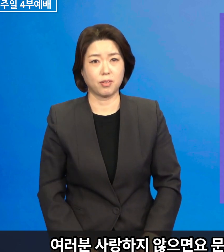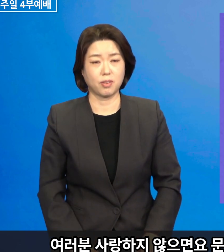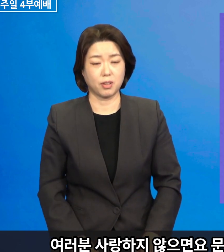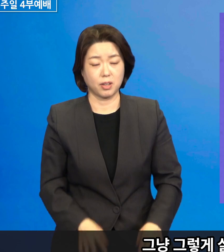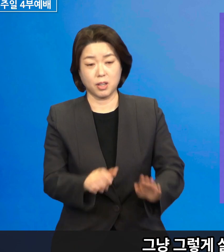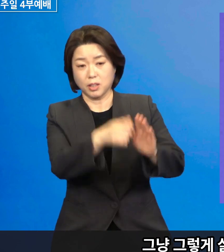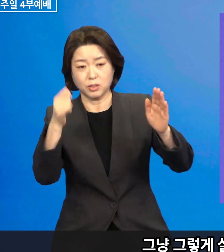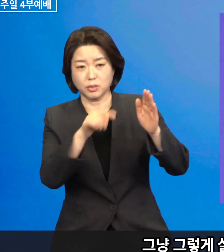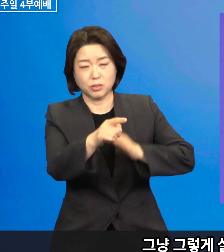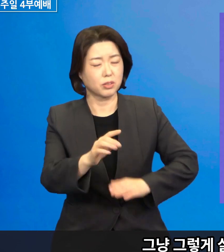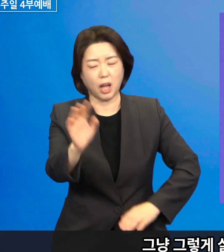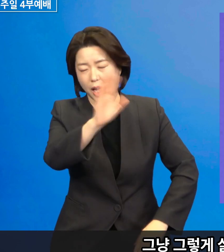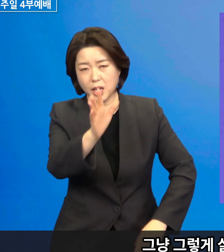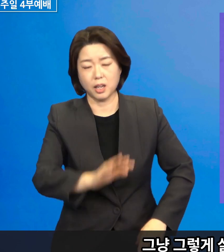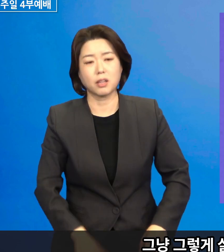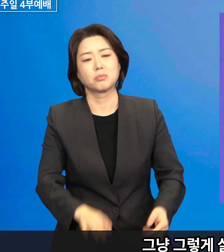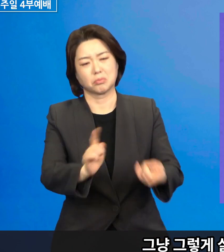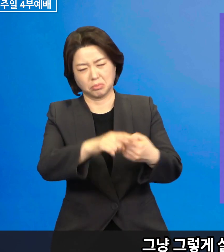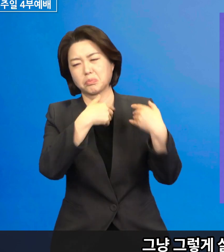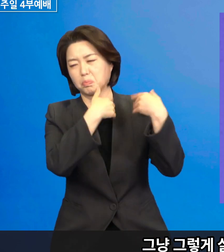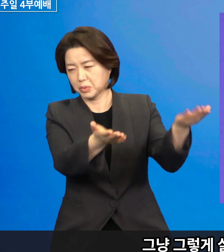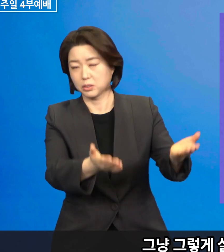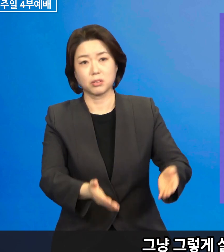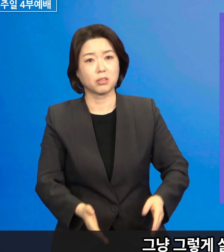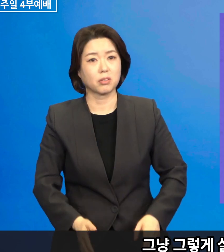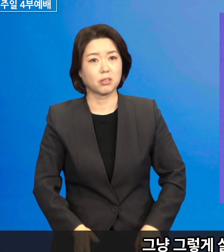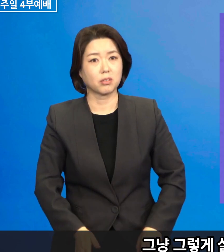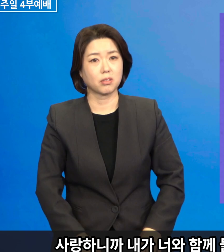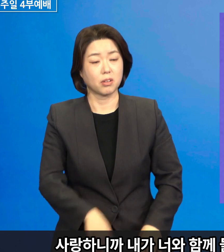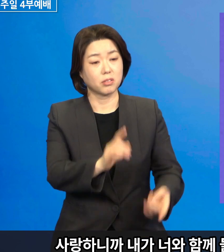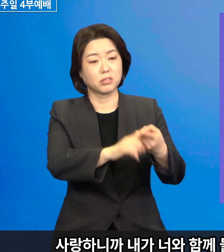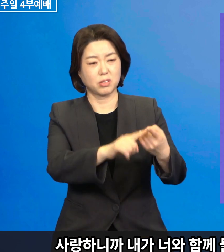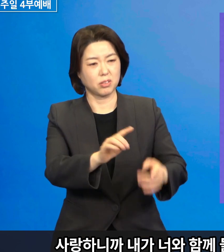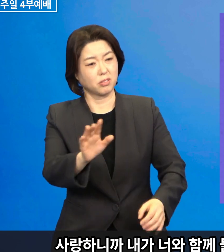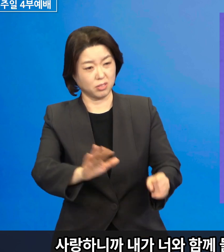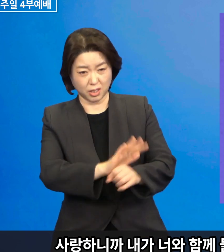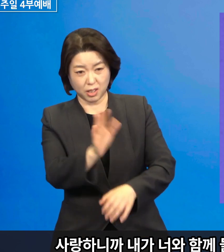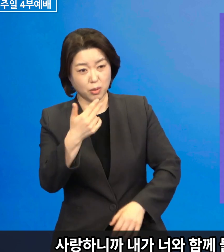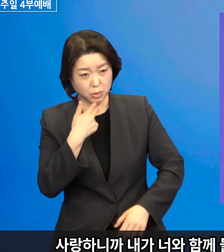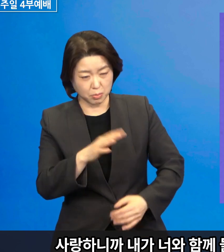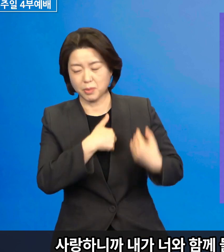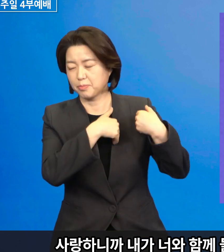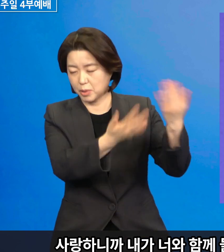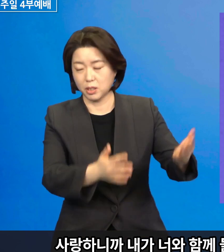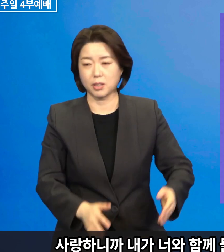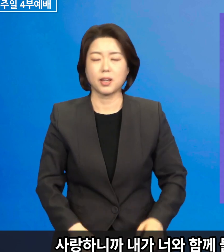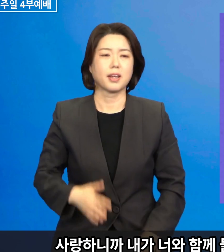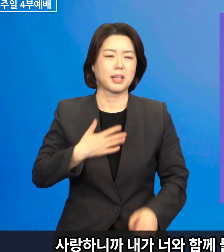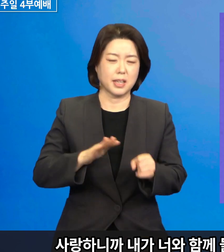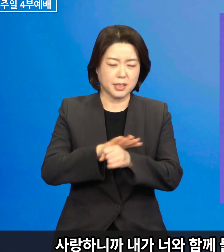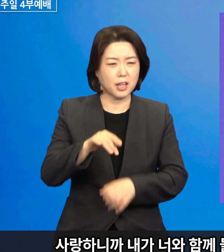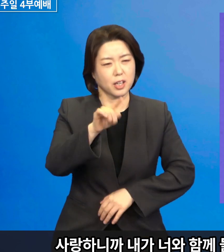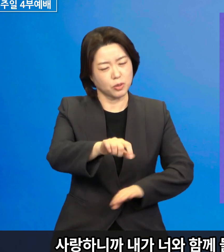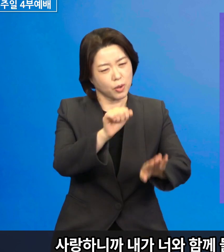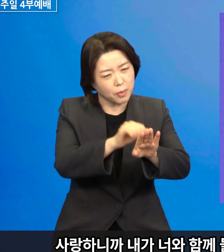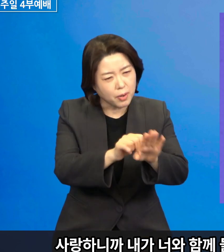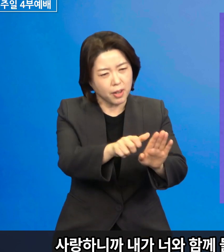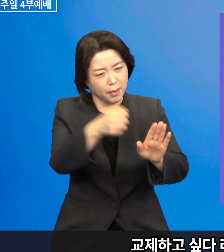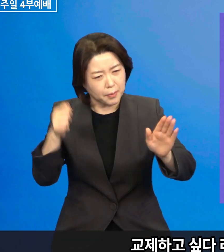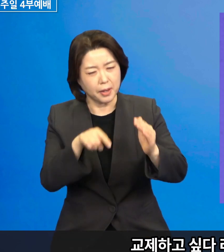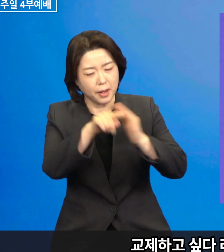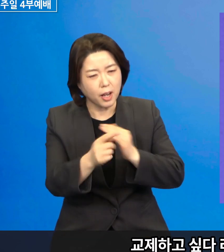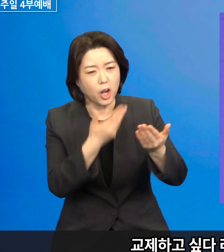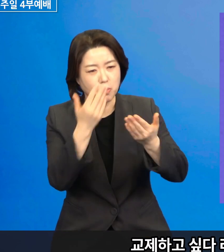들어가지 않아요. 그냥 그렇게 살아. 내버려 두죠. 사랑하니까 내가 너와 함께 들어가서 너와 함께 먹고